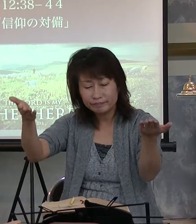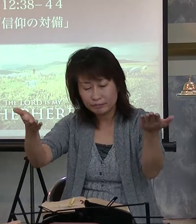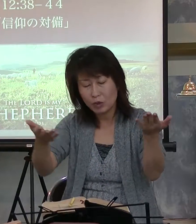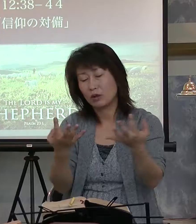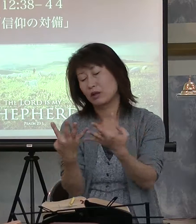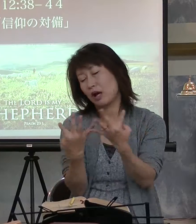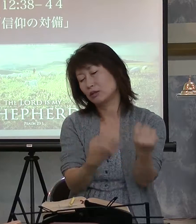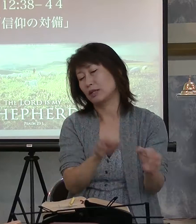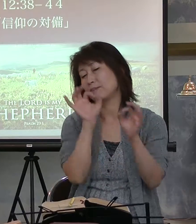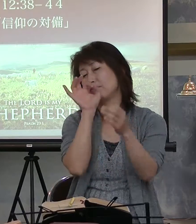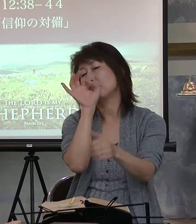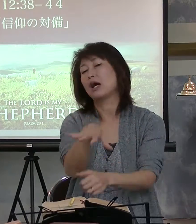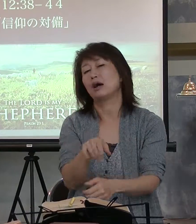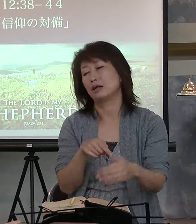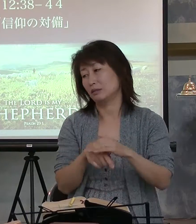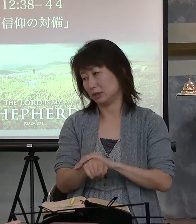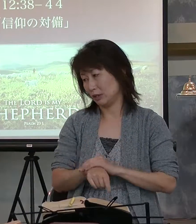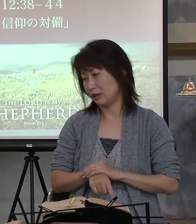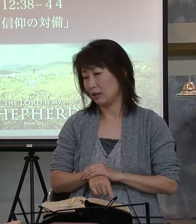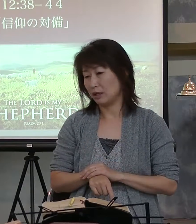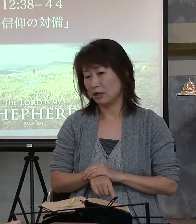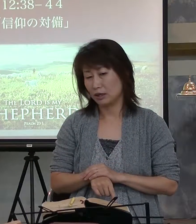くさん投げ入れました。